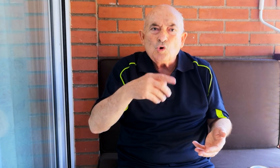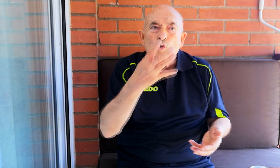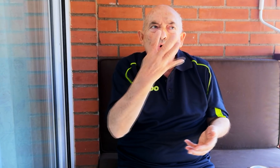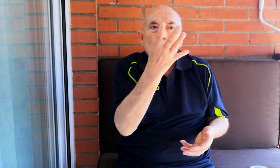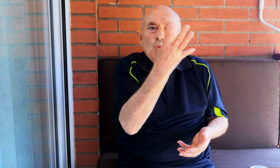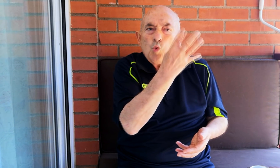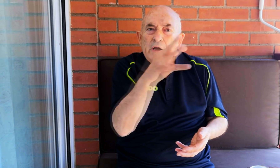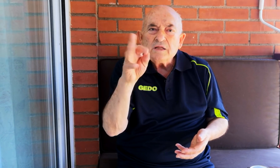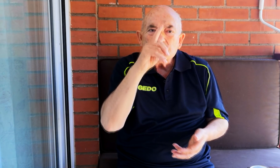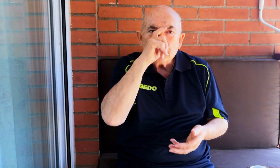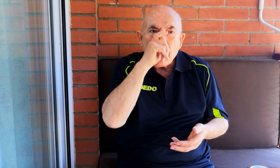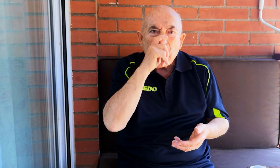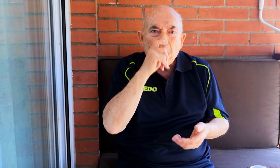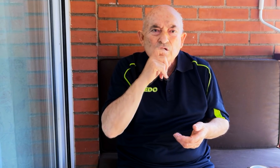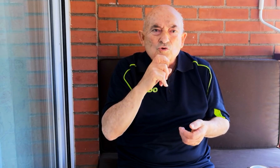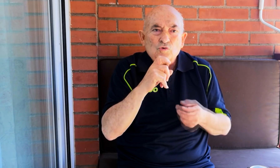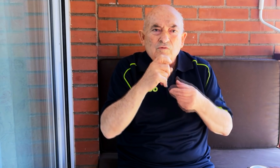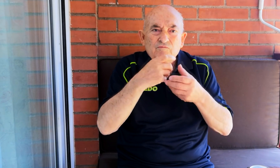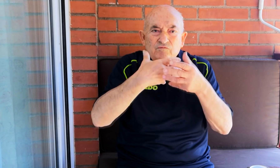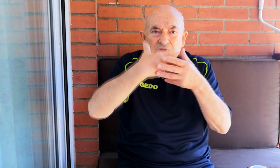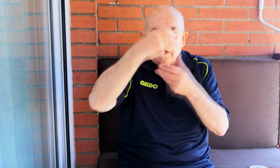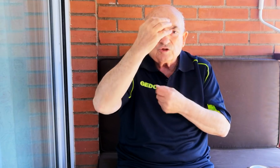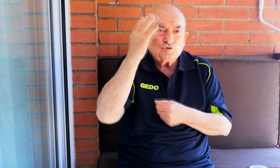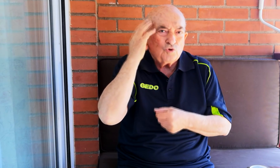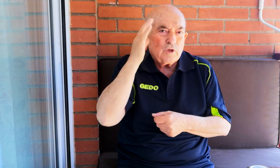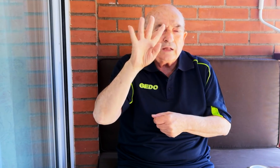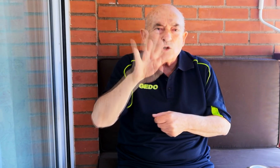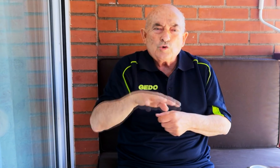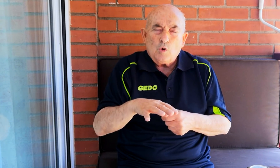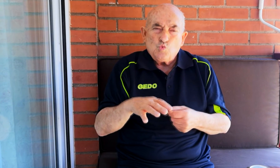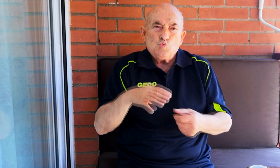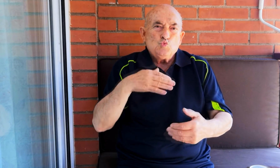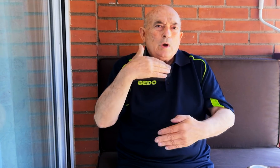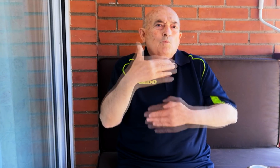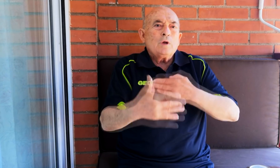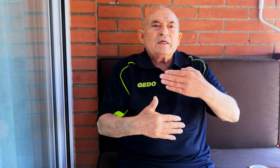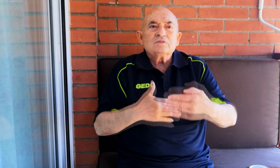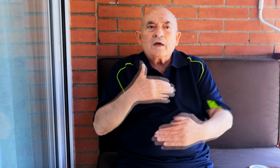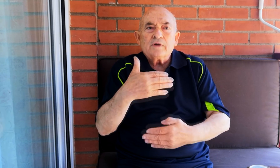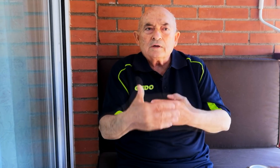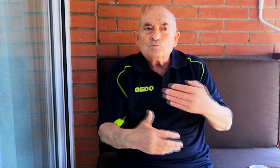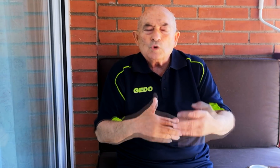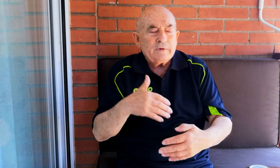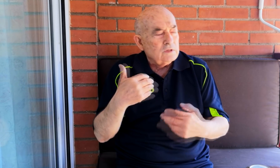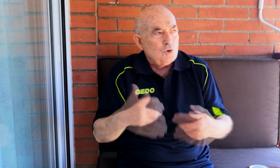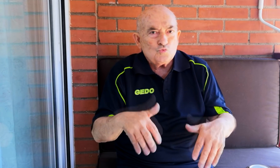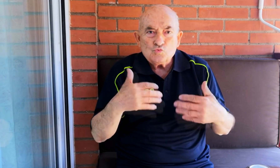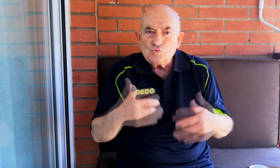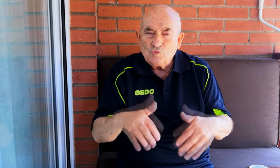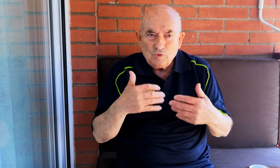de que se celebri el 40 aniversari de la Federació de Persones Sordes de Catalunya. Estic molt content al respecte i veig